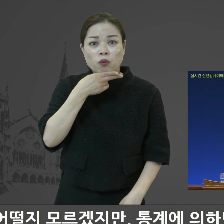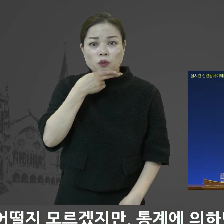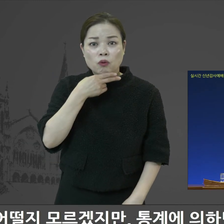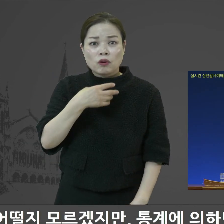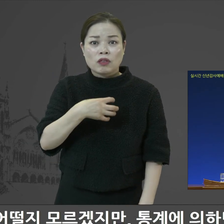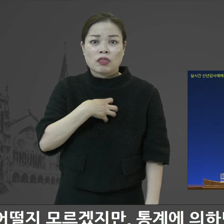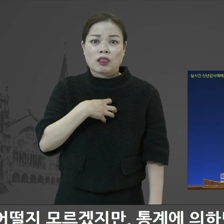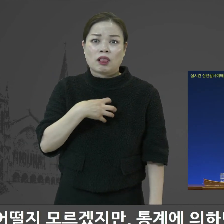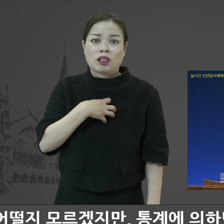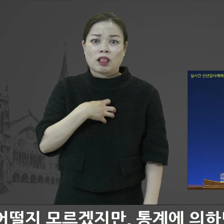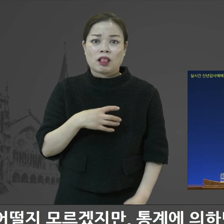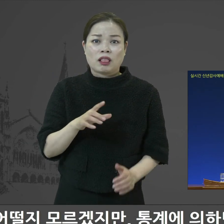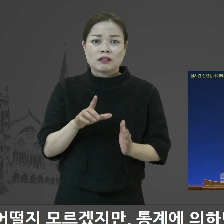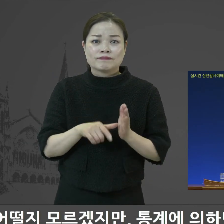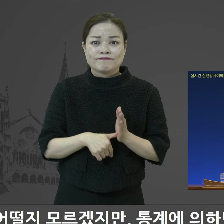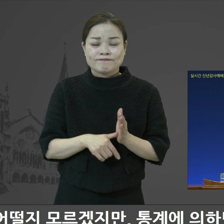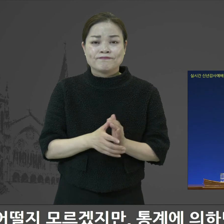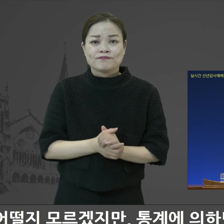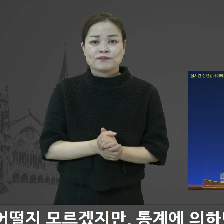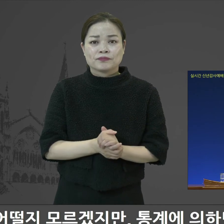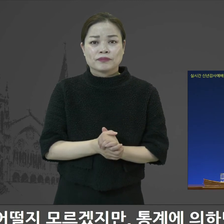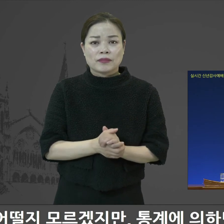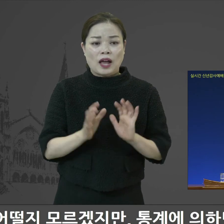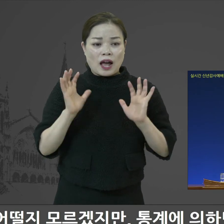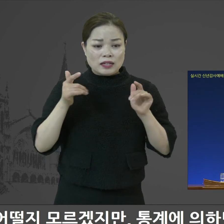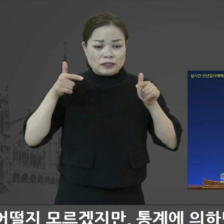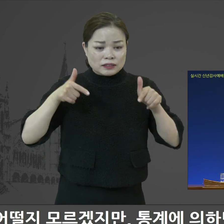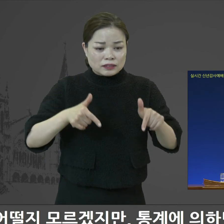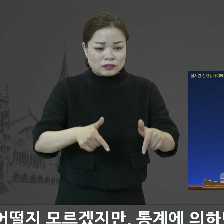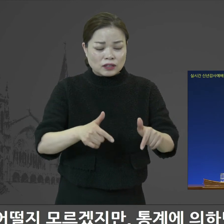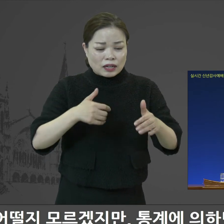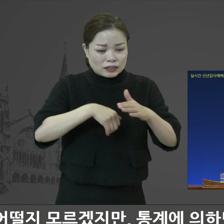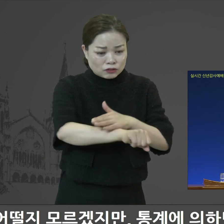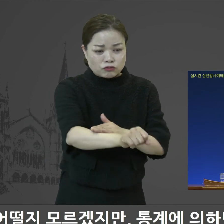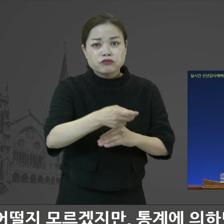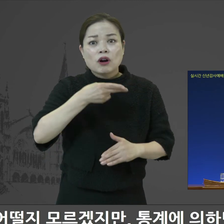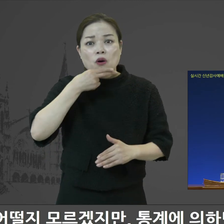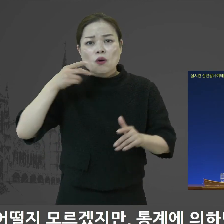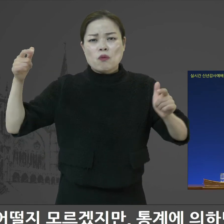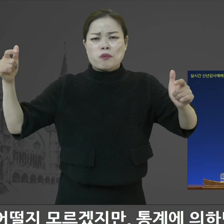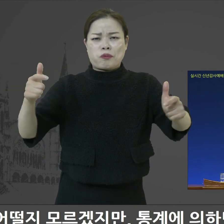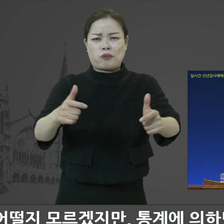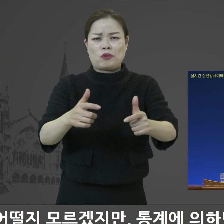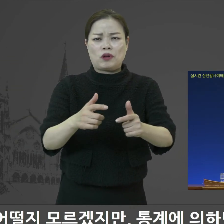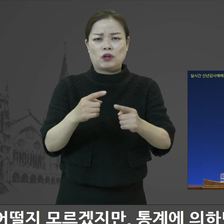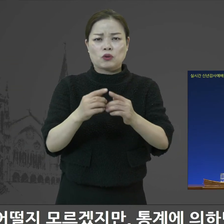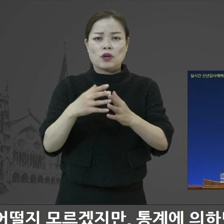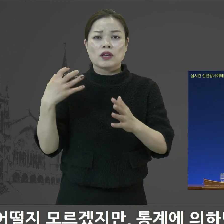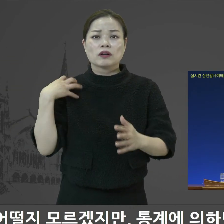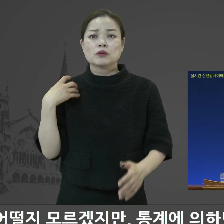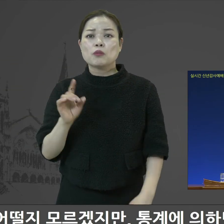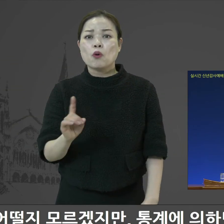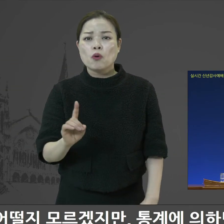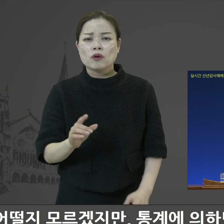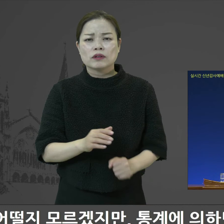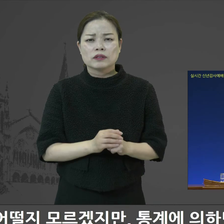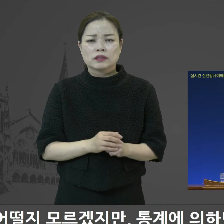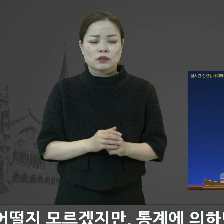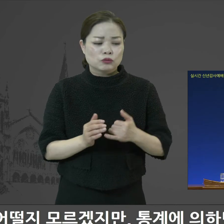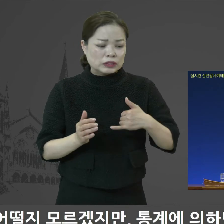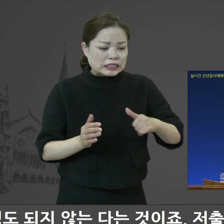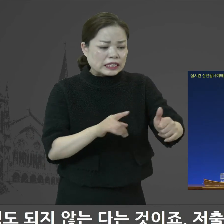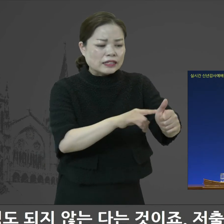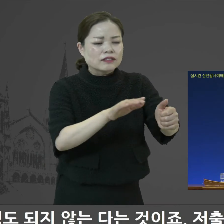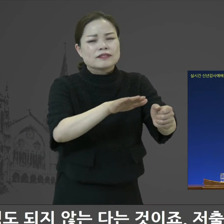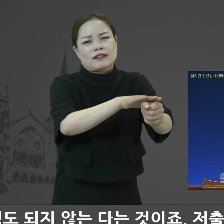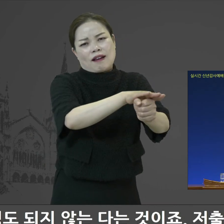위기죠. 근데 여러분, 이런 저출산의 위기 가운데 교회가 할 일이 무엇이 있다면 정말 우리의 자녀를